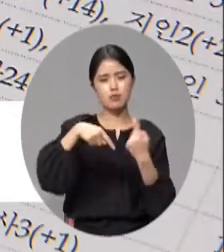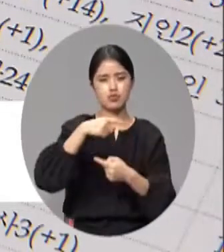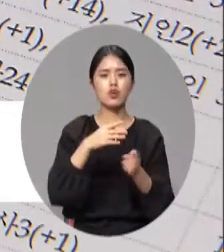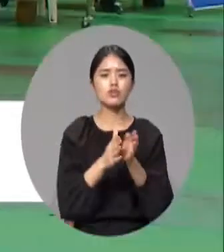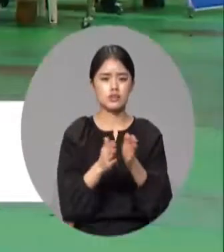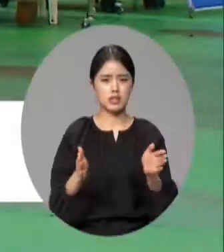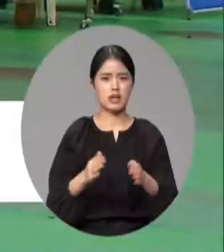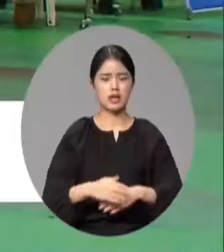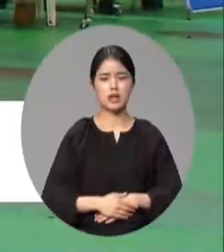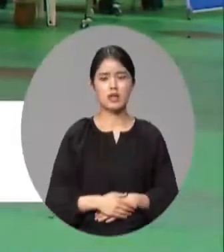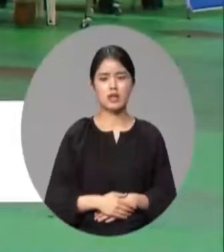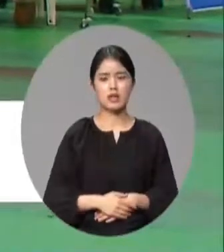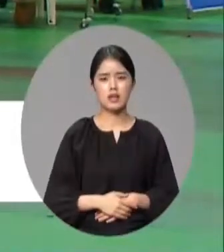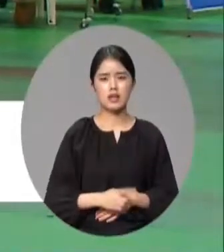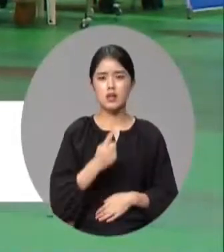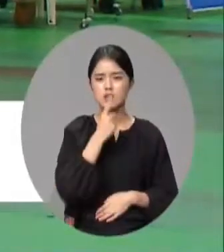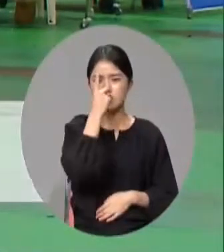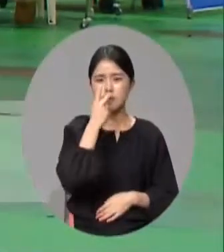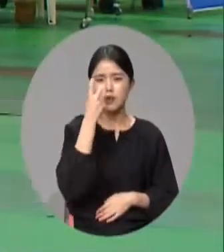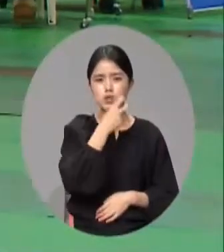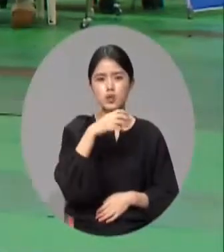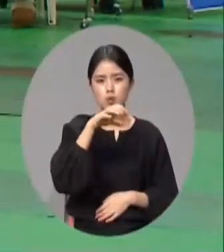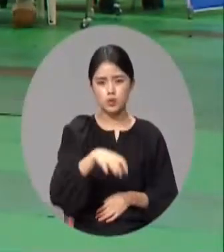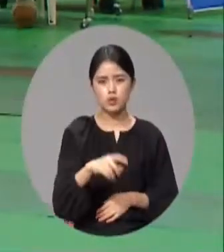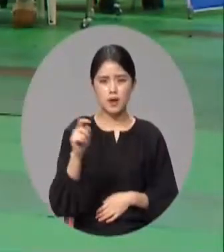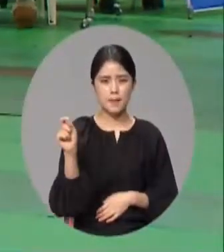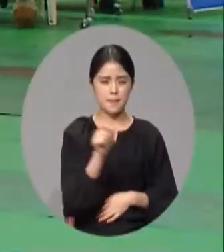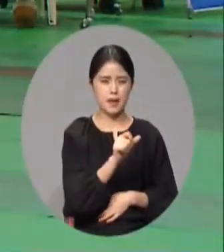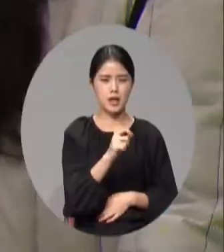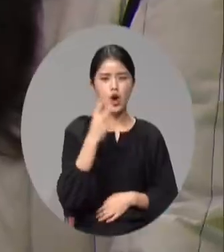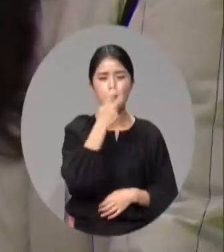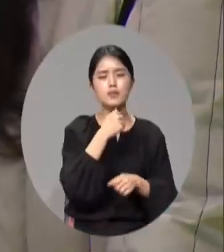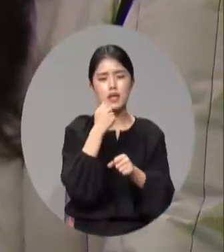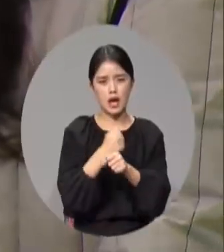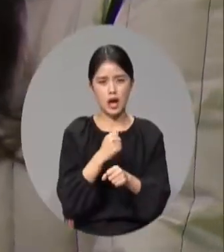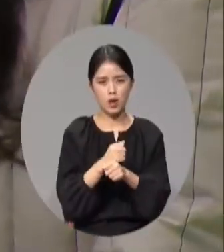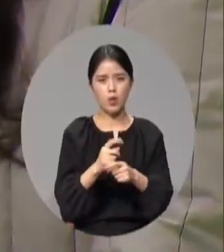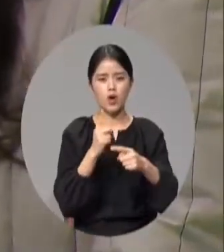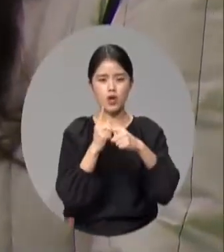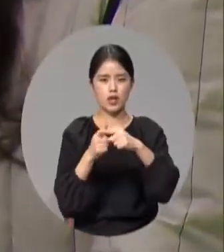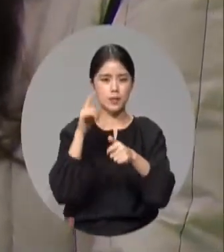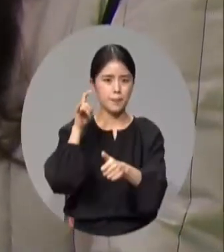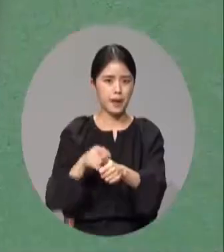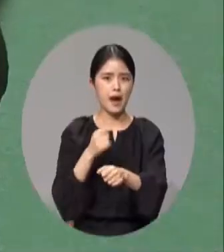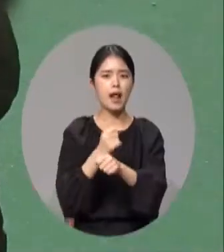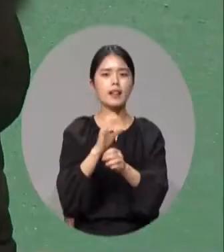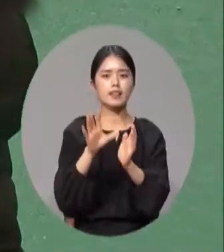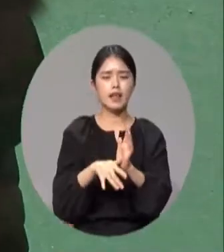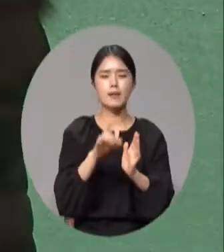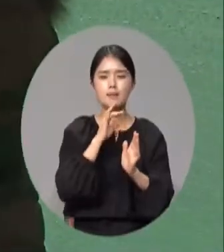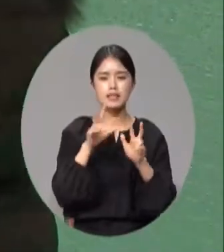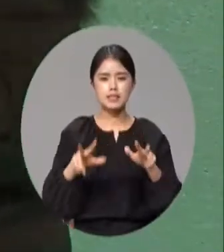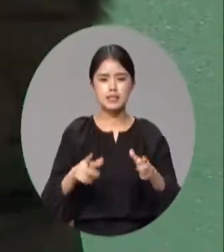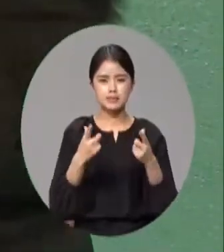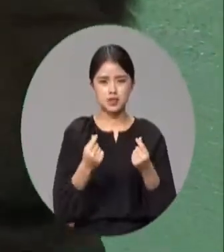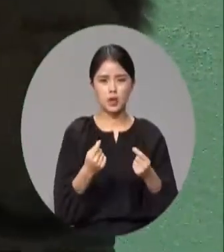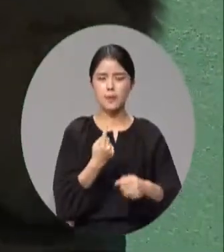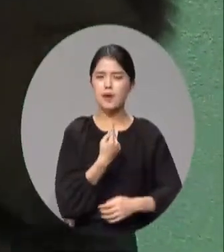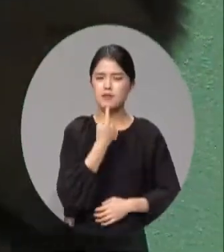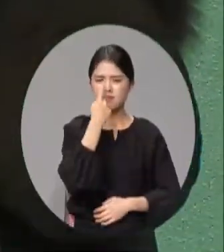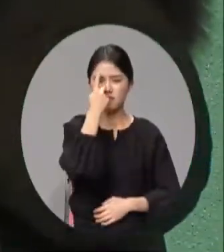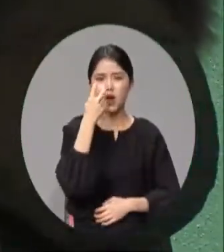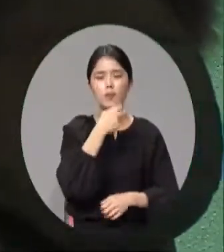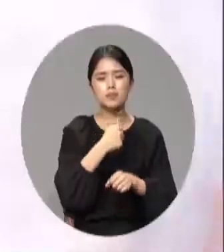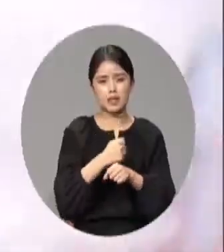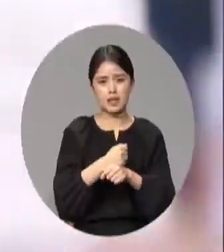들어갑니다. 선별 진료소에서 신속 항원 검사를 하고 양성이 나올 경우에만 지금처럼 PCR 검사를